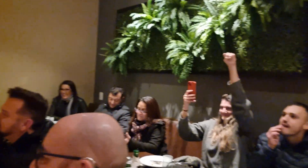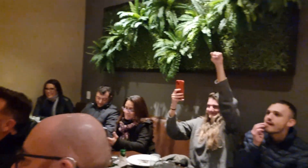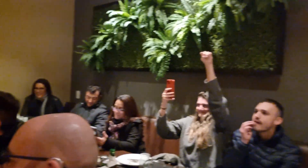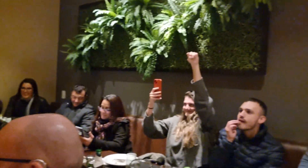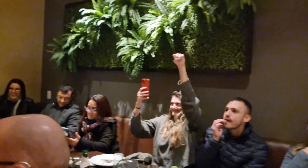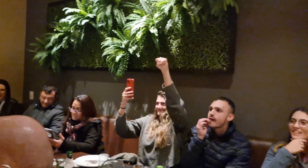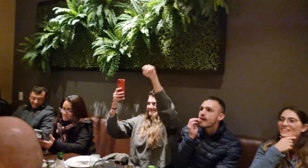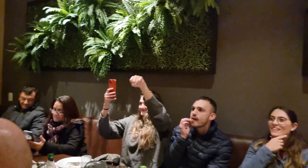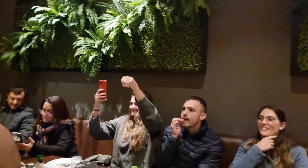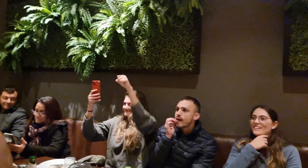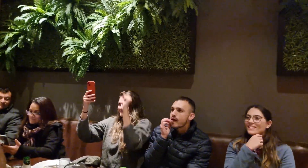Então,